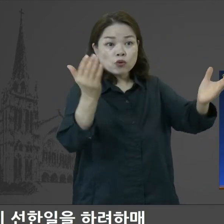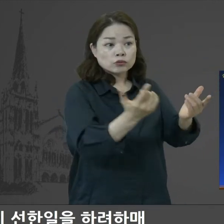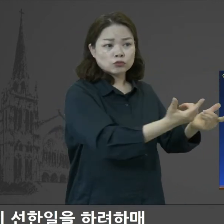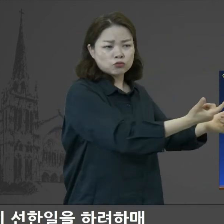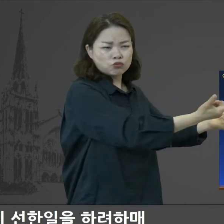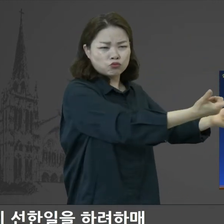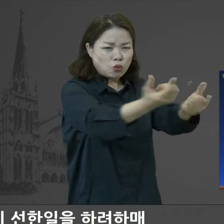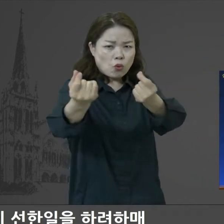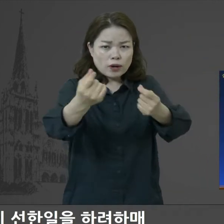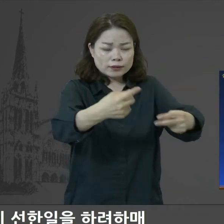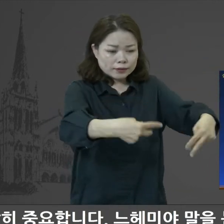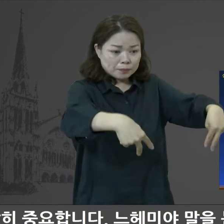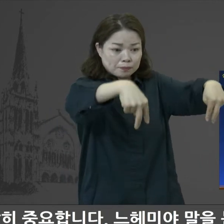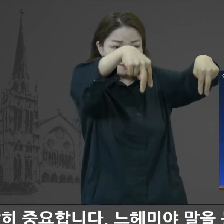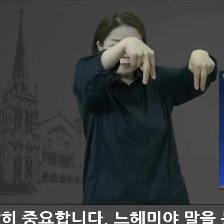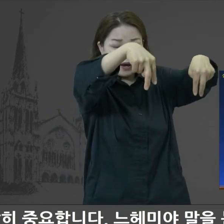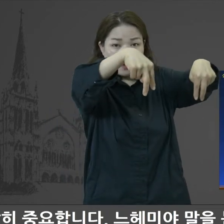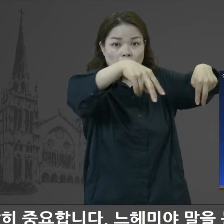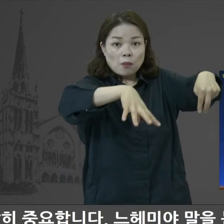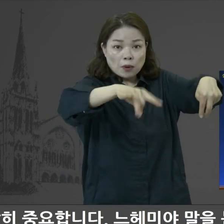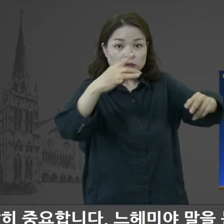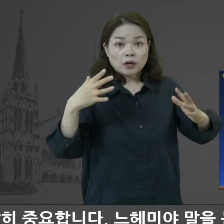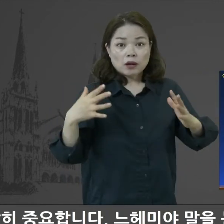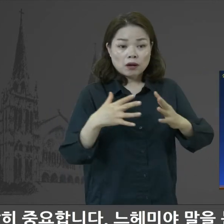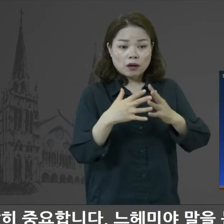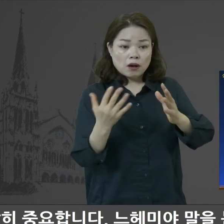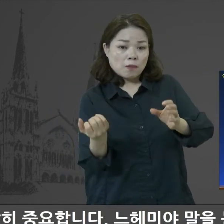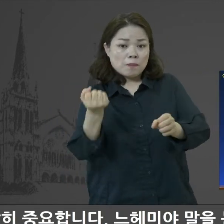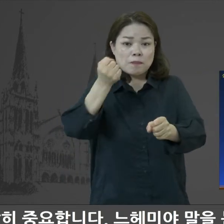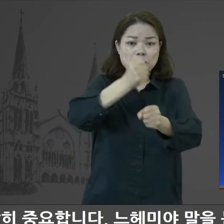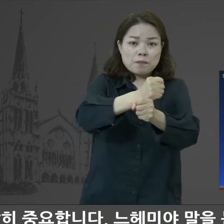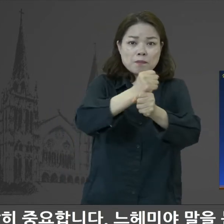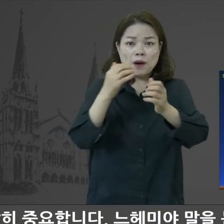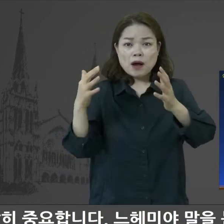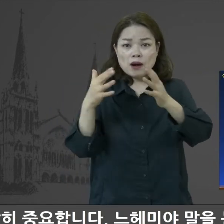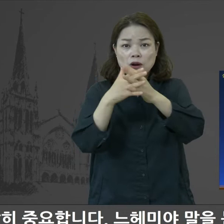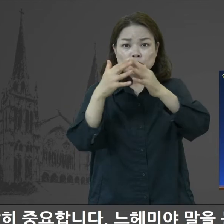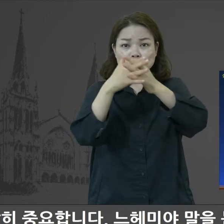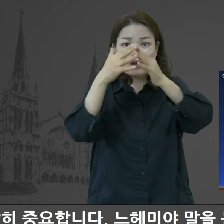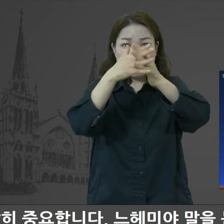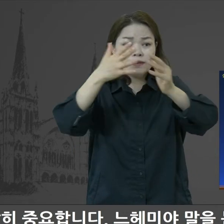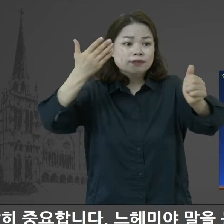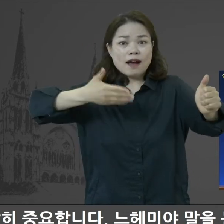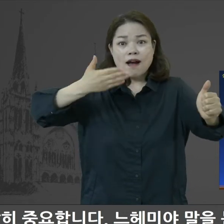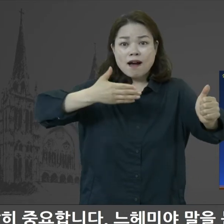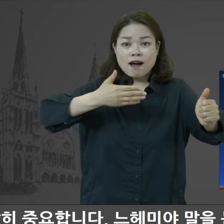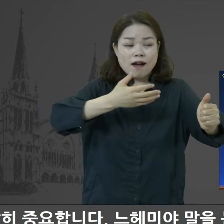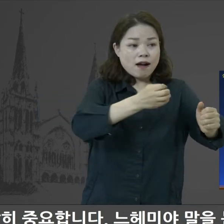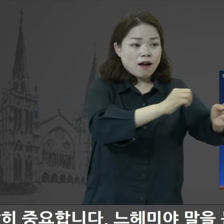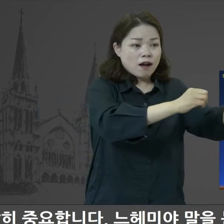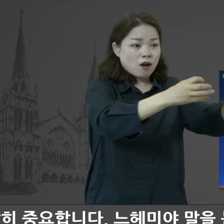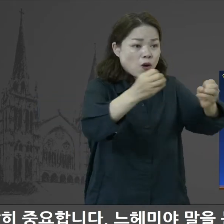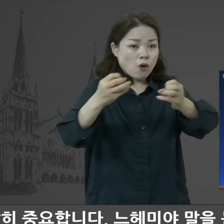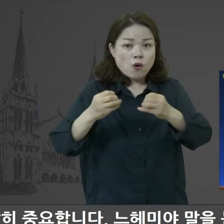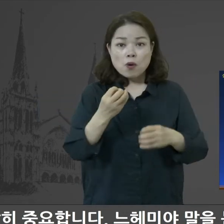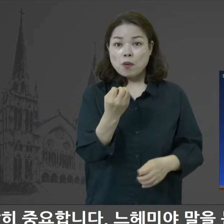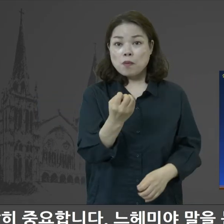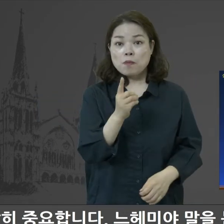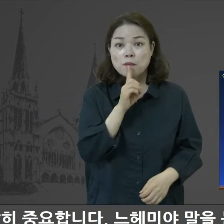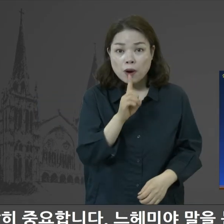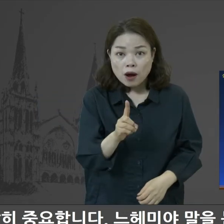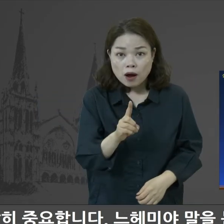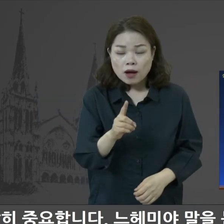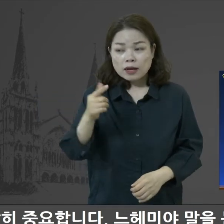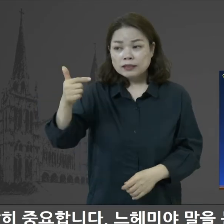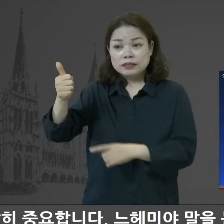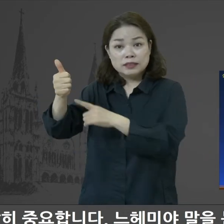일제히 일어나서 먼저 건축하자, 힘을 내어 선한 일을 하자라고 이야기를 하고 있는 겁니다.